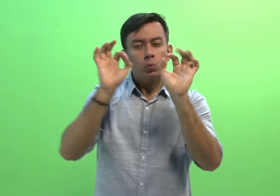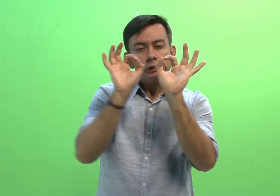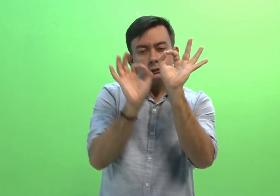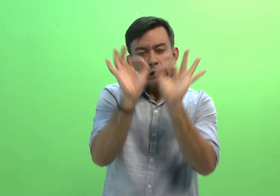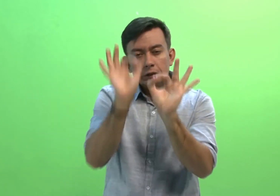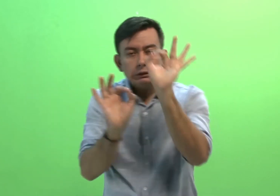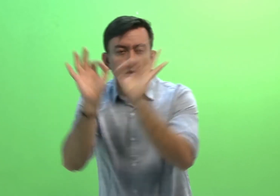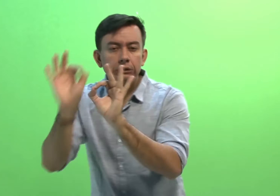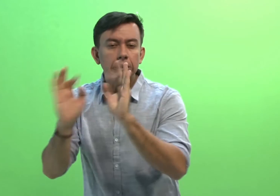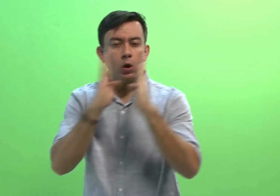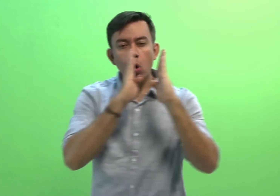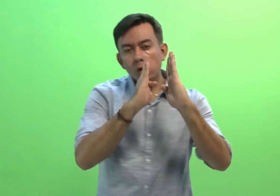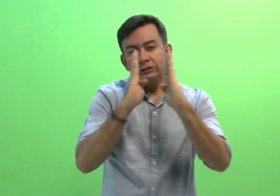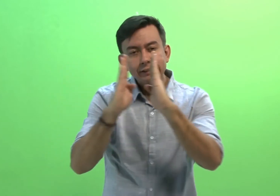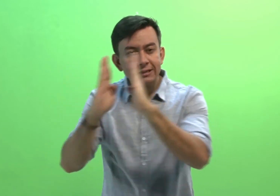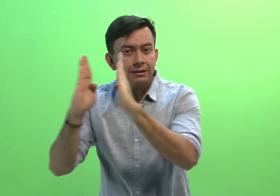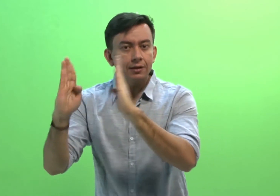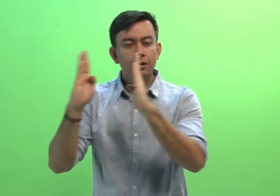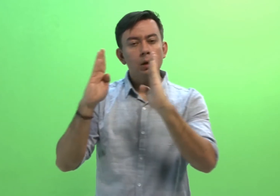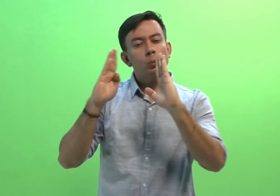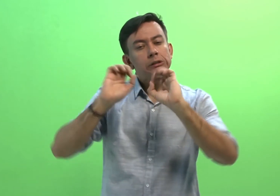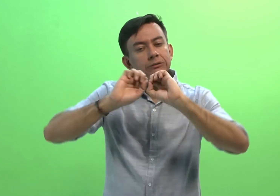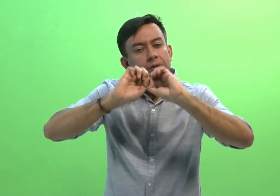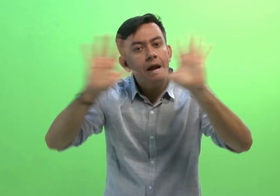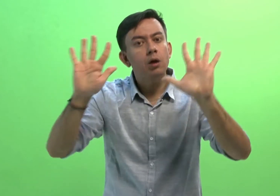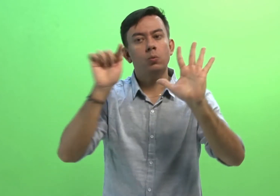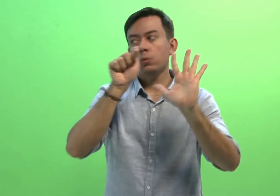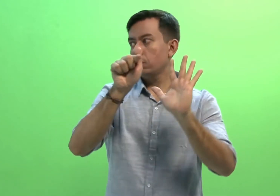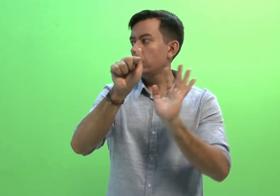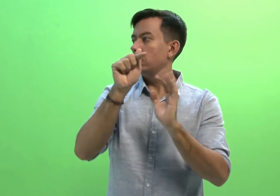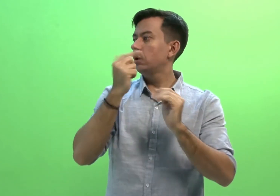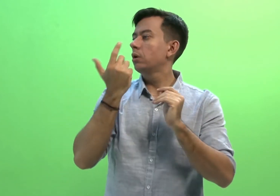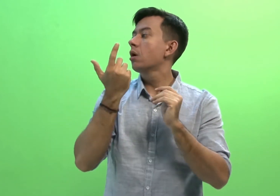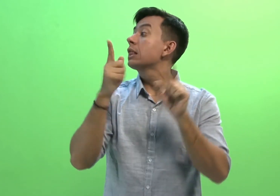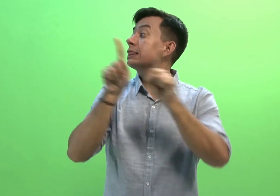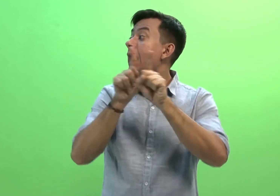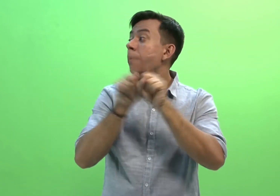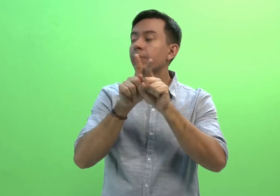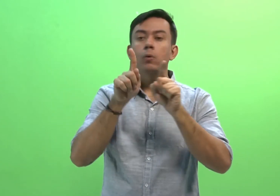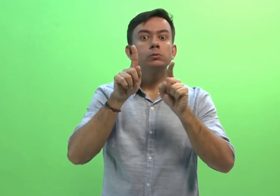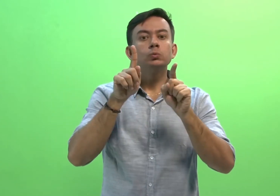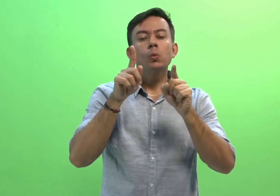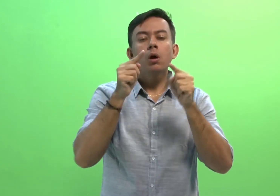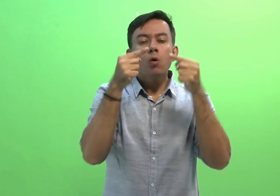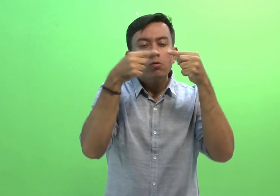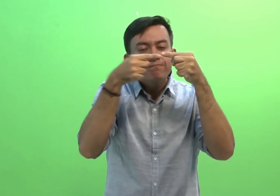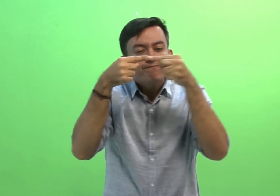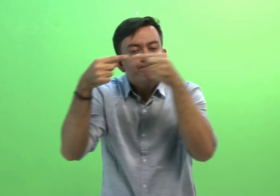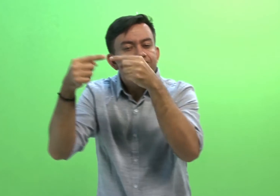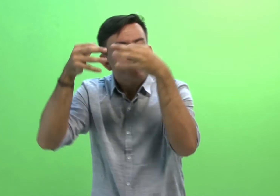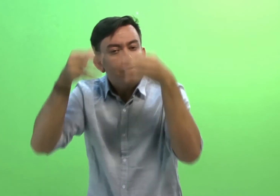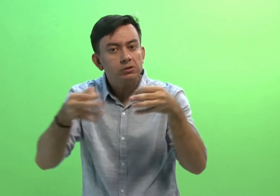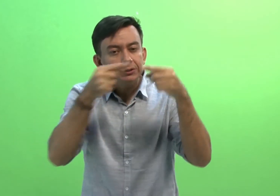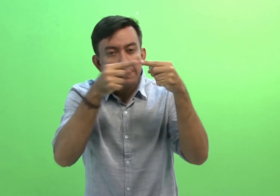é como as frases serão organizadas, qual vai ser a coesão e coerência, como implicar um significado